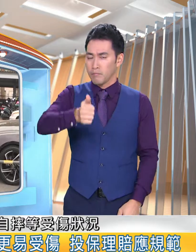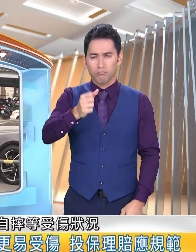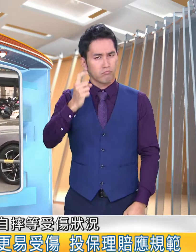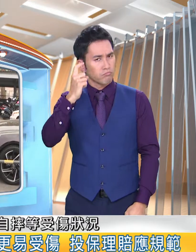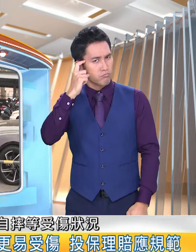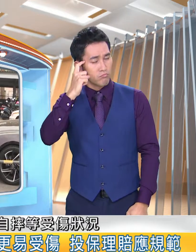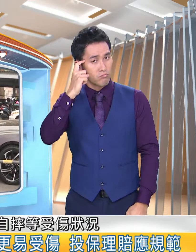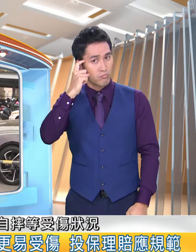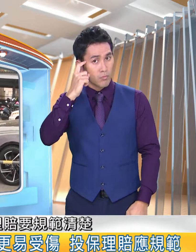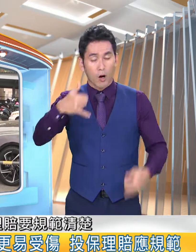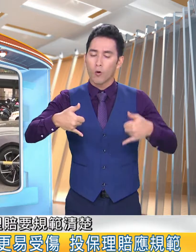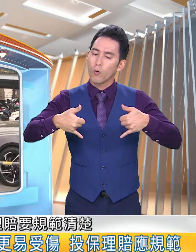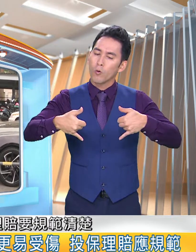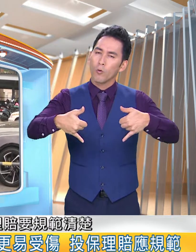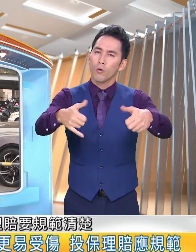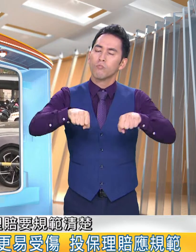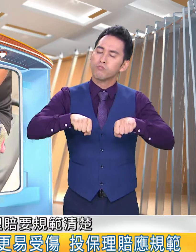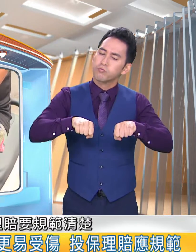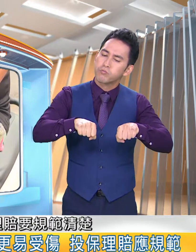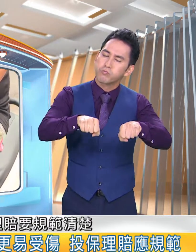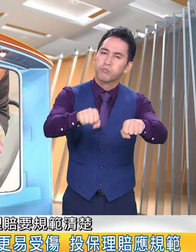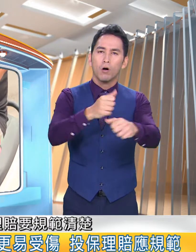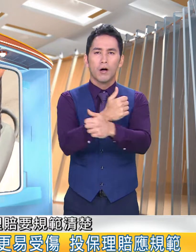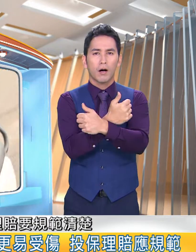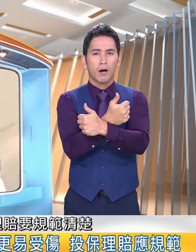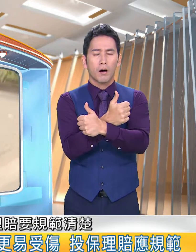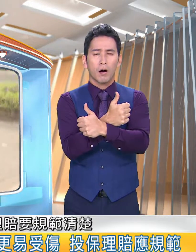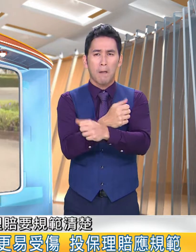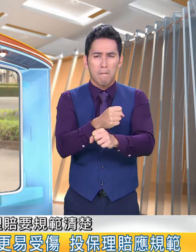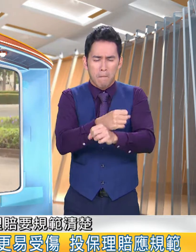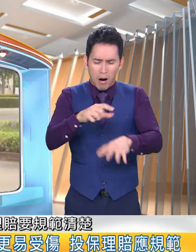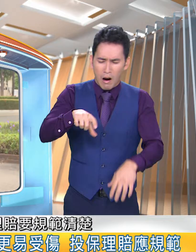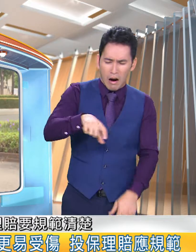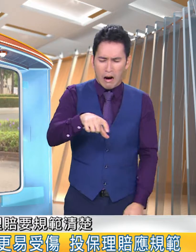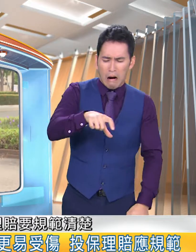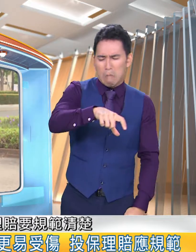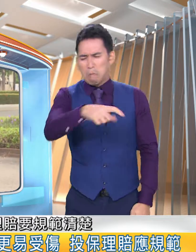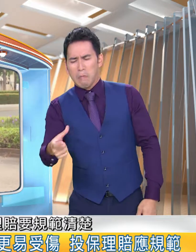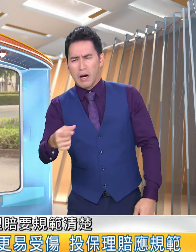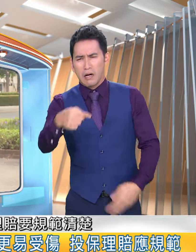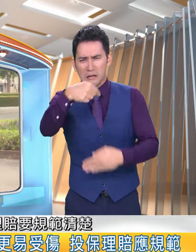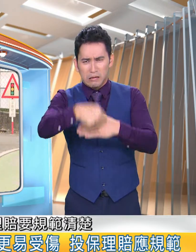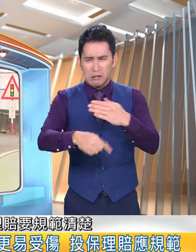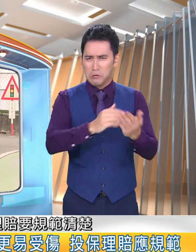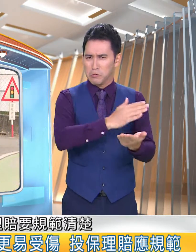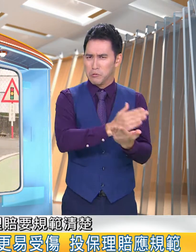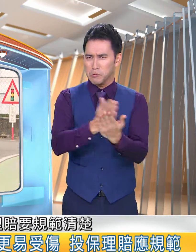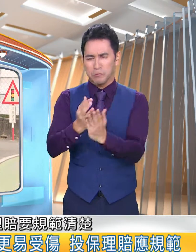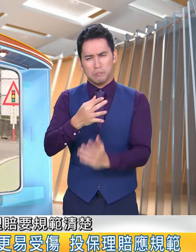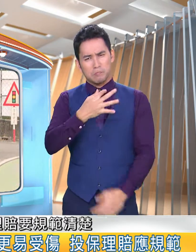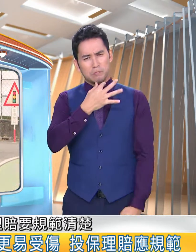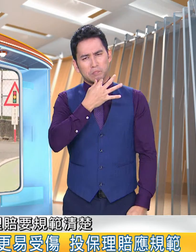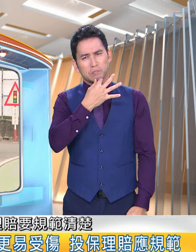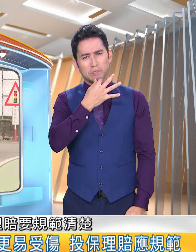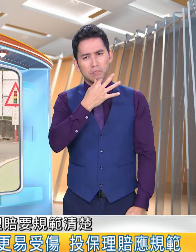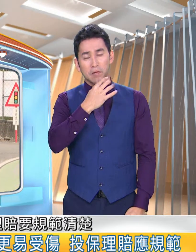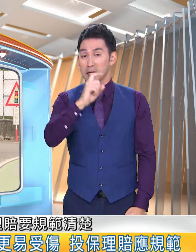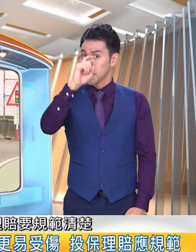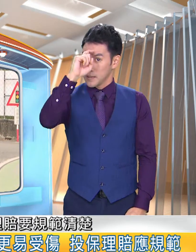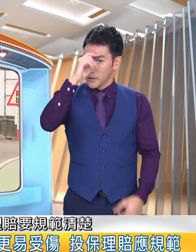受伤的状况，因此建议投保还有理赔要规范清